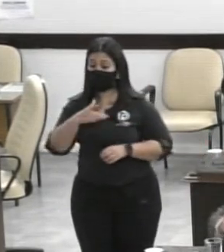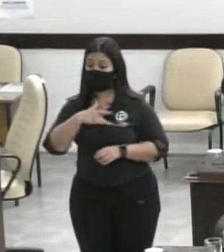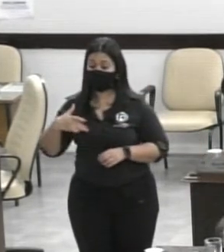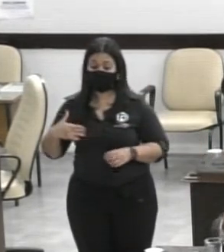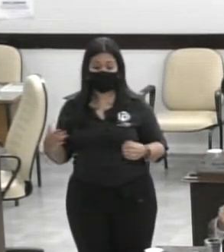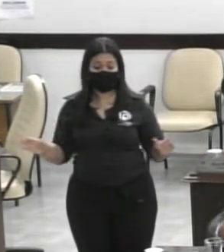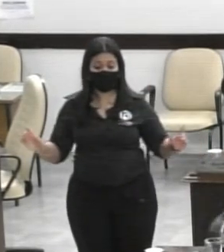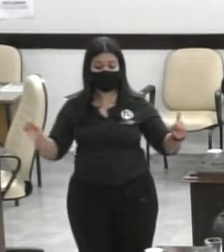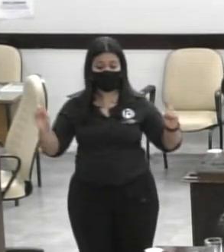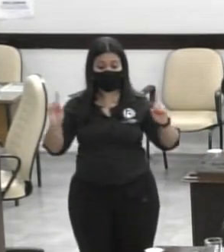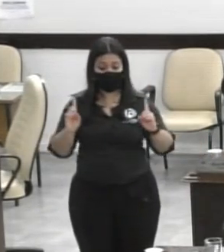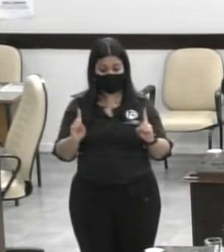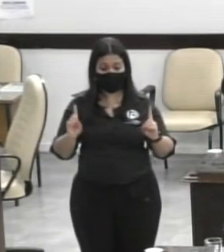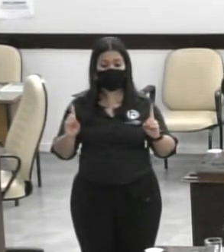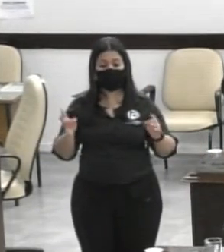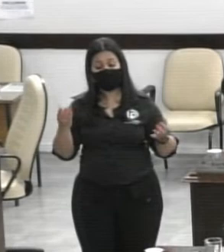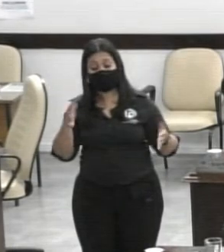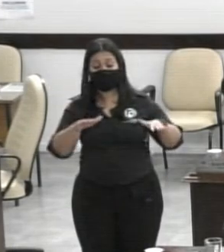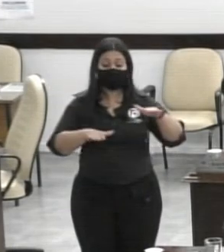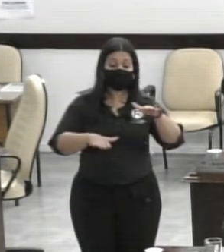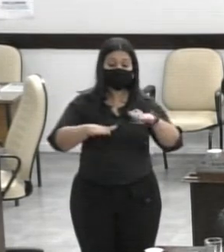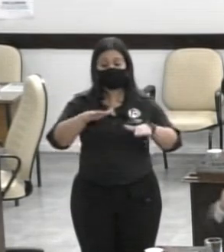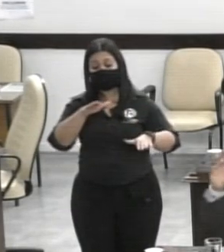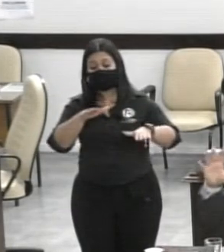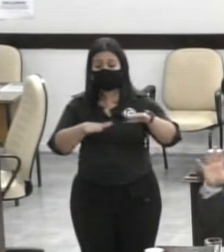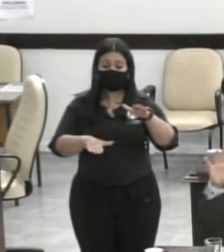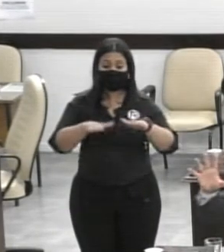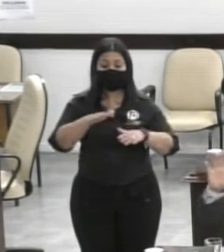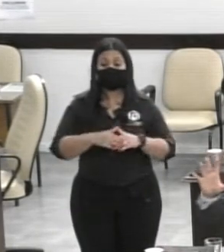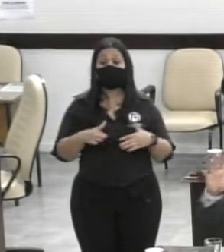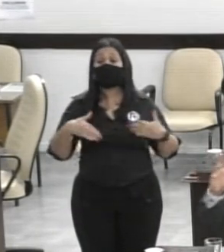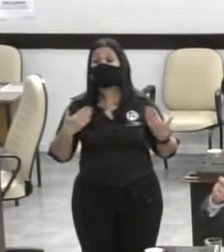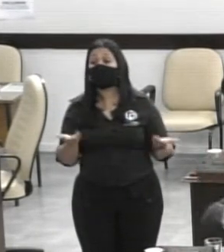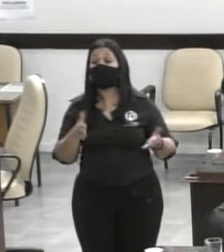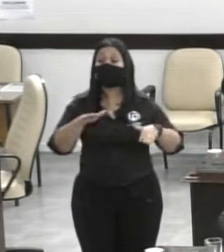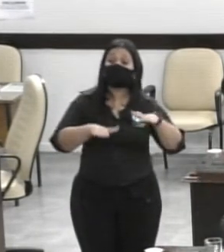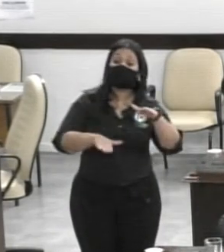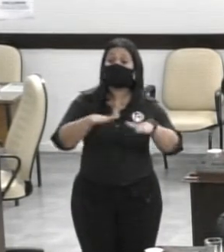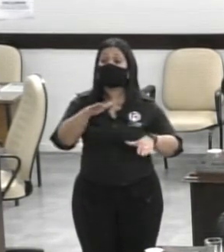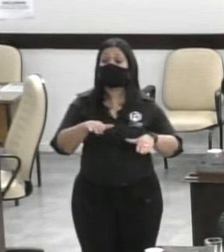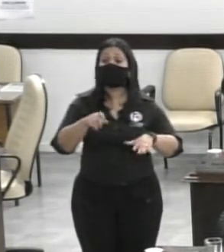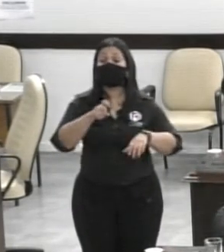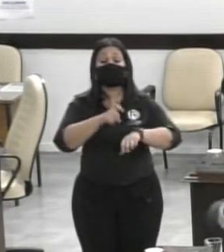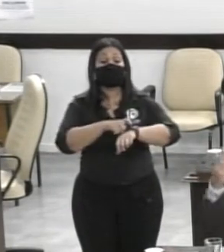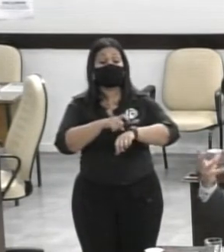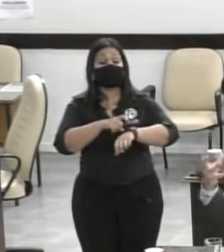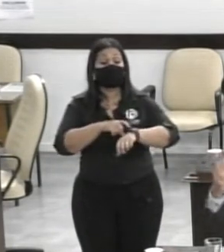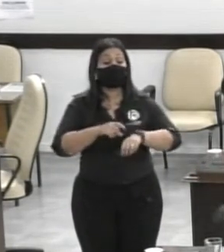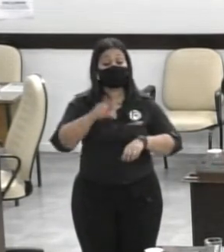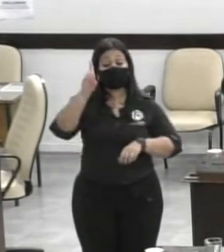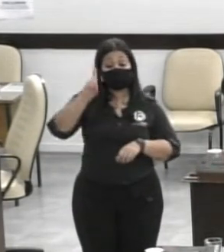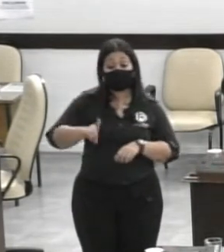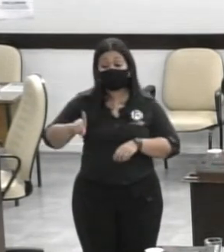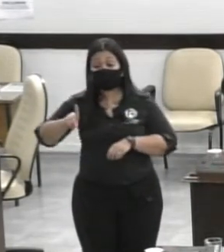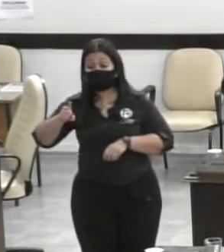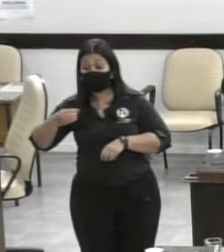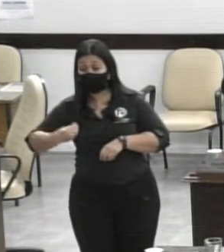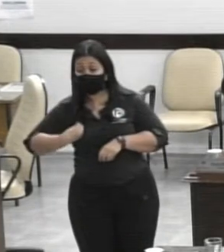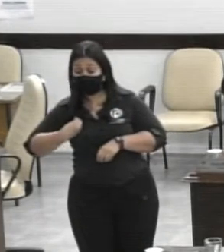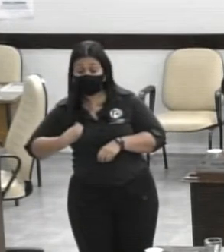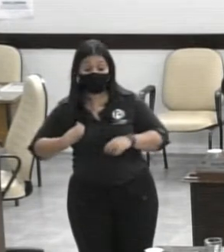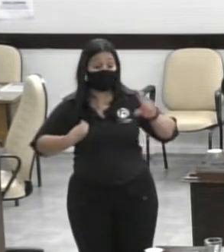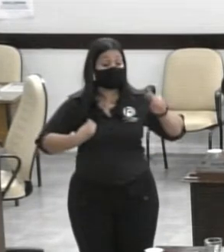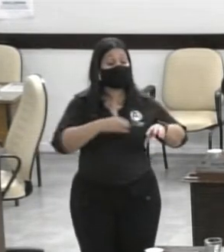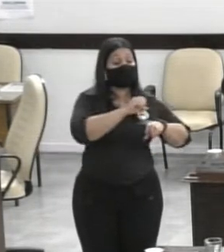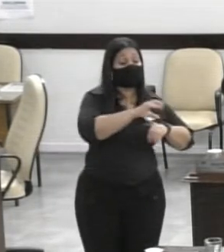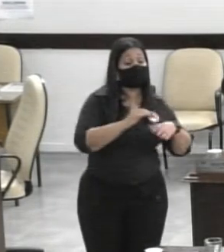da razoabilidade. Qual é a razoabilidade nesse momento? O direito à educação ou o direito à vida? Muitas